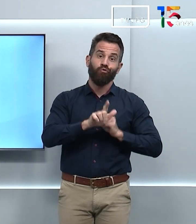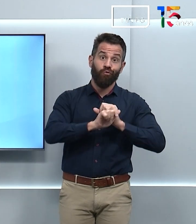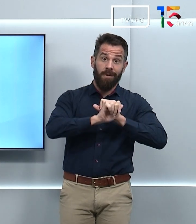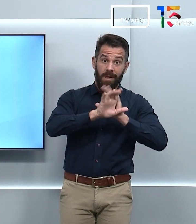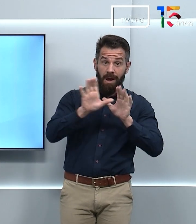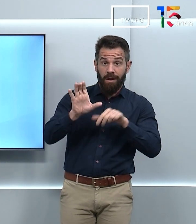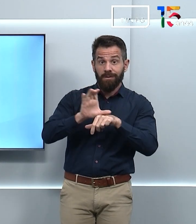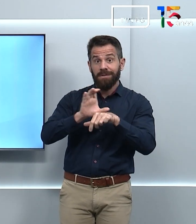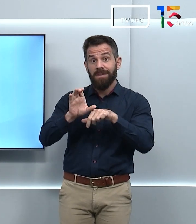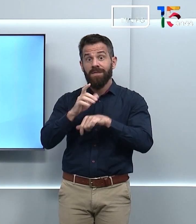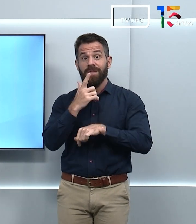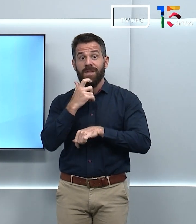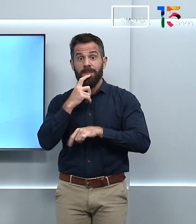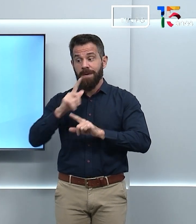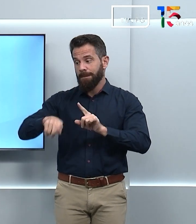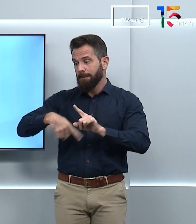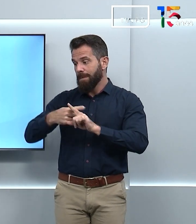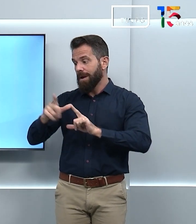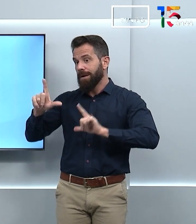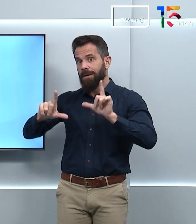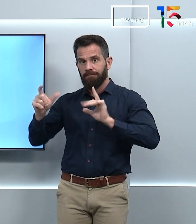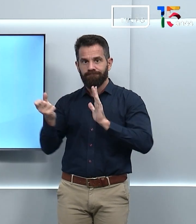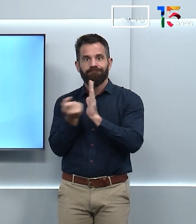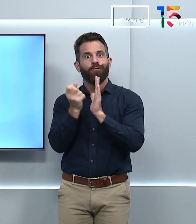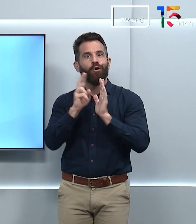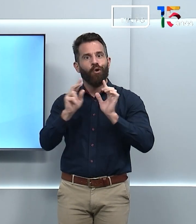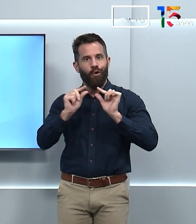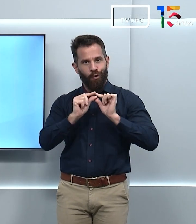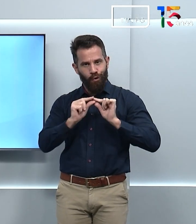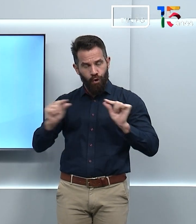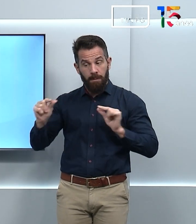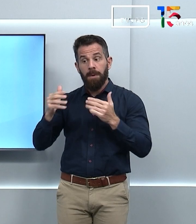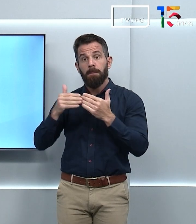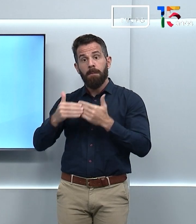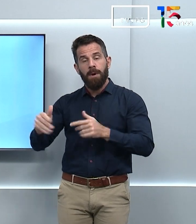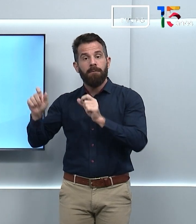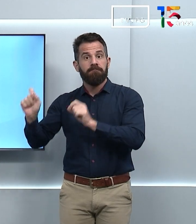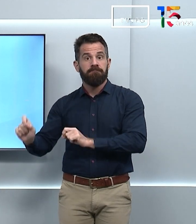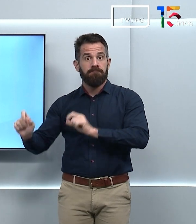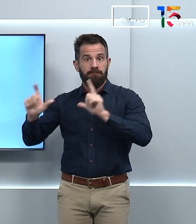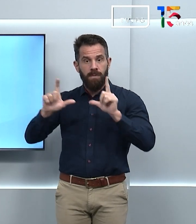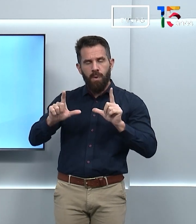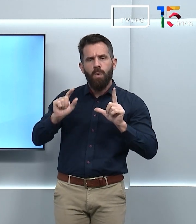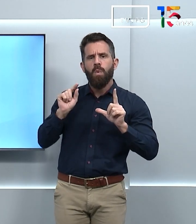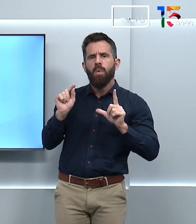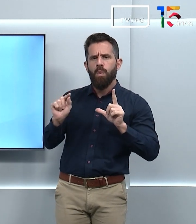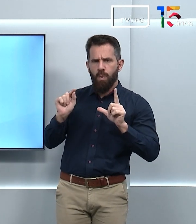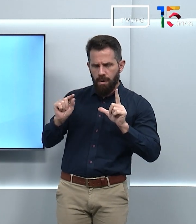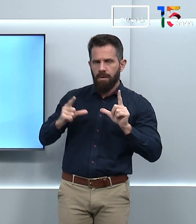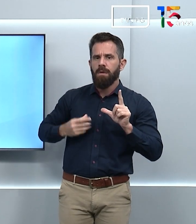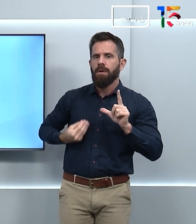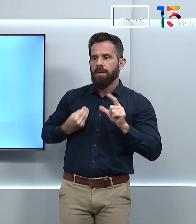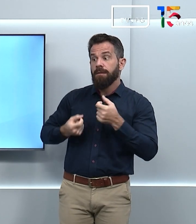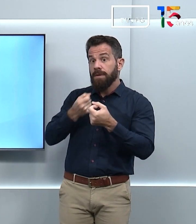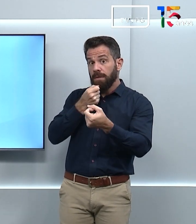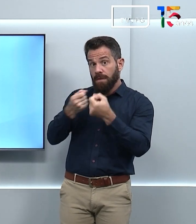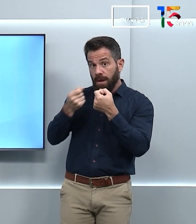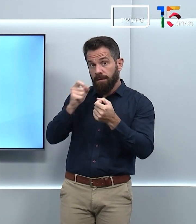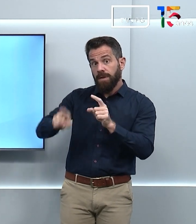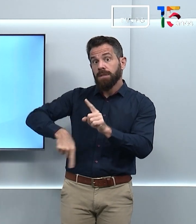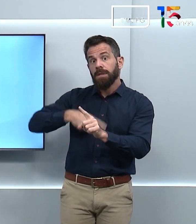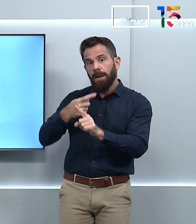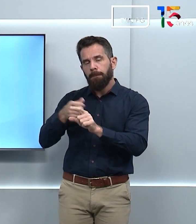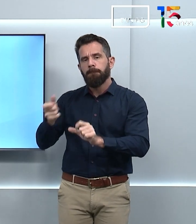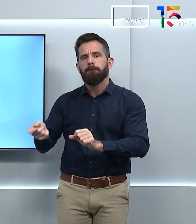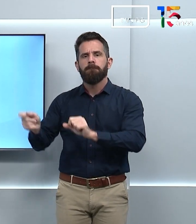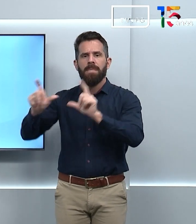há uma tela bem no centro, onde agora está o nome do programa. E daqui a pouco serão inseridos nessa tela a nossa entrevista de hoje e o nosso